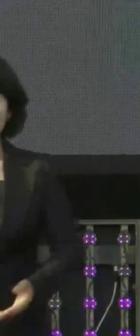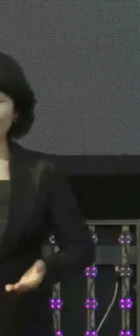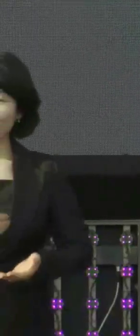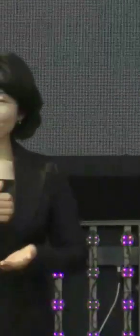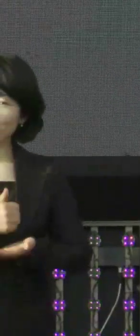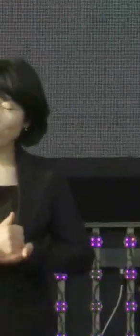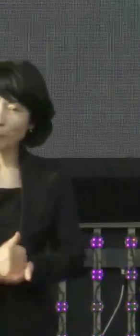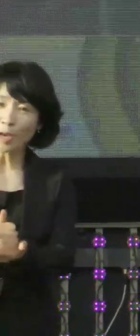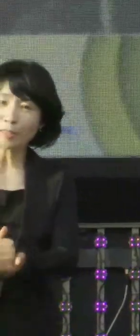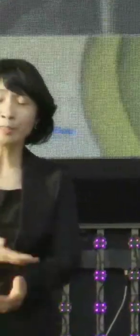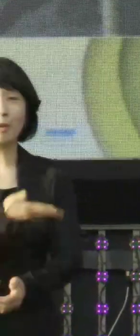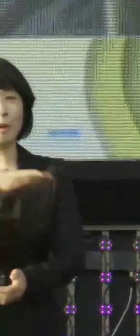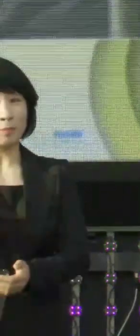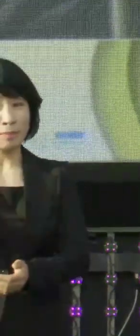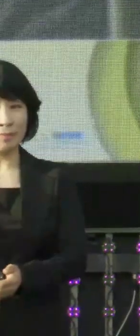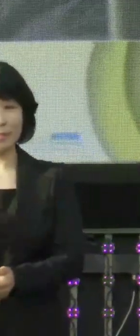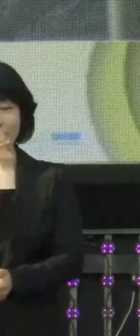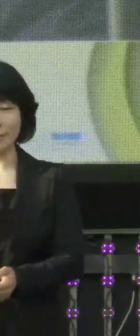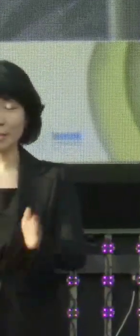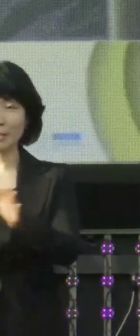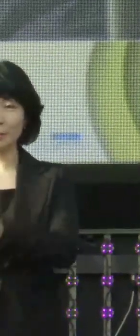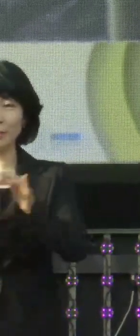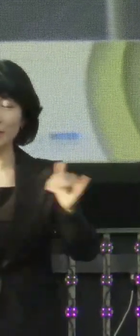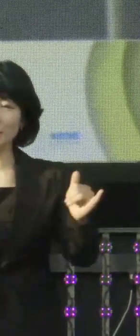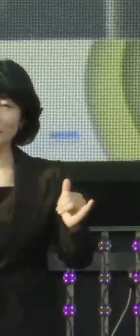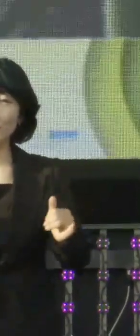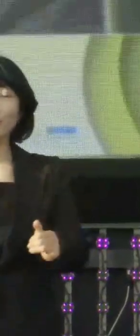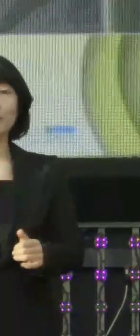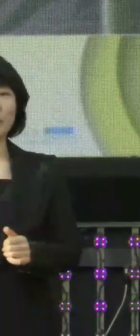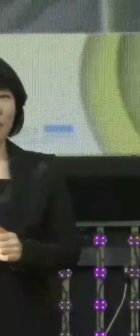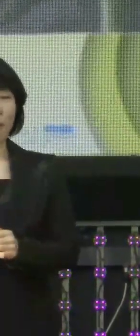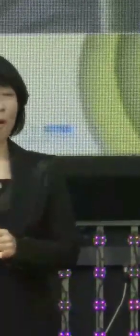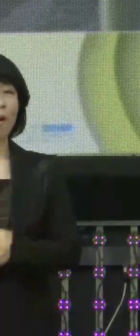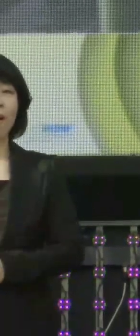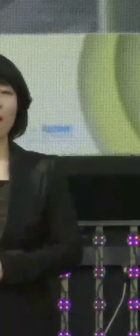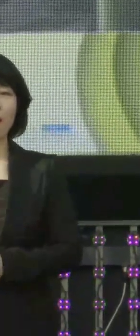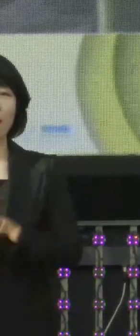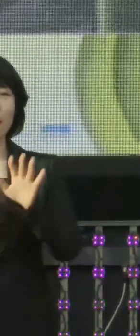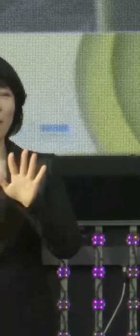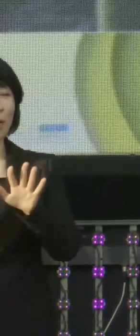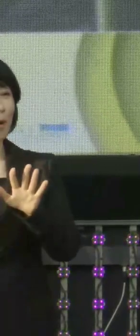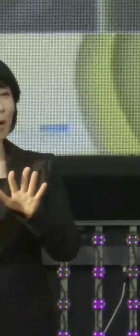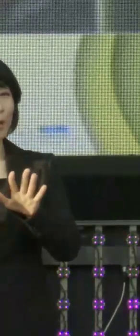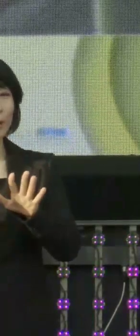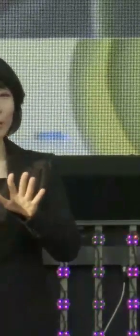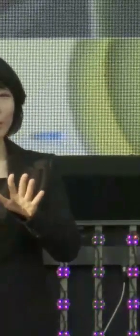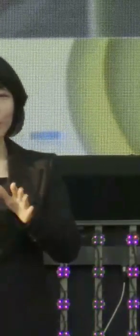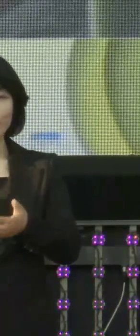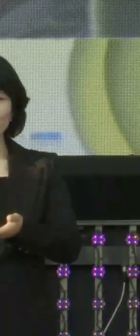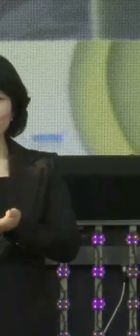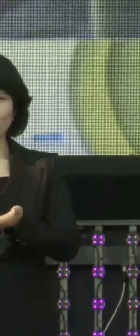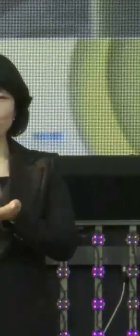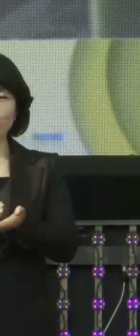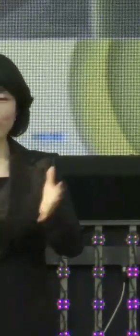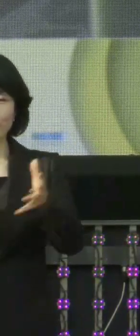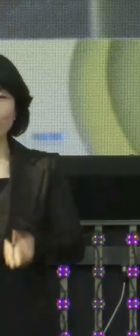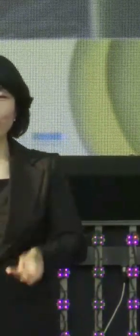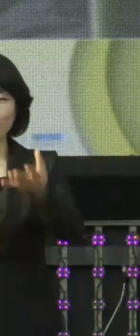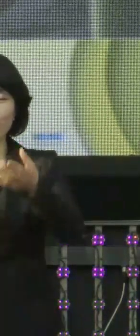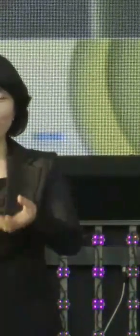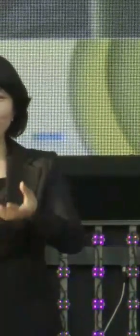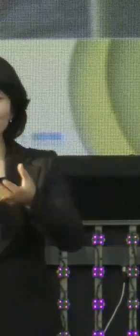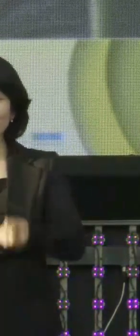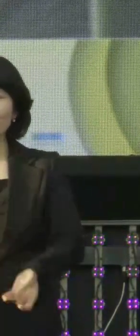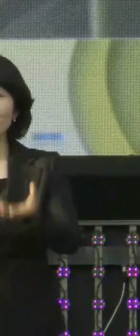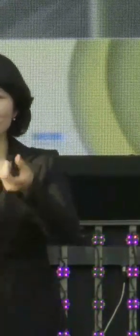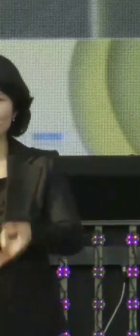존경하고 또 존경하는 이천 시민 여러분, 그리고 또 오늘 우리 도자기 축제를 축하해 주시기 위해서